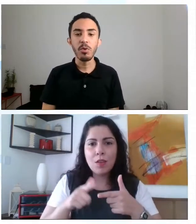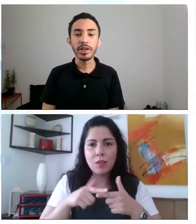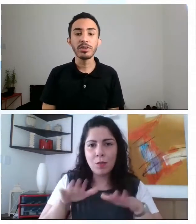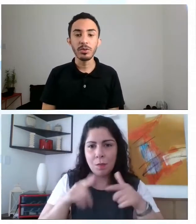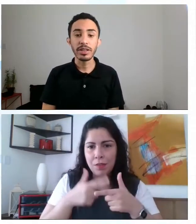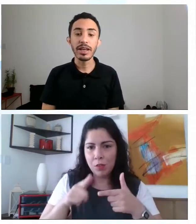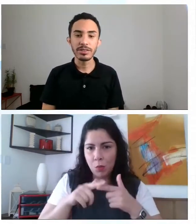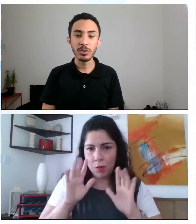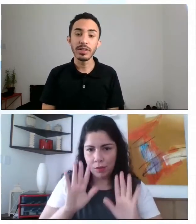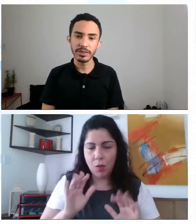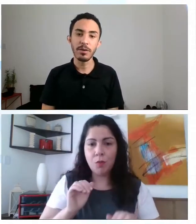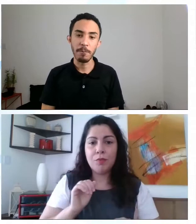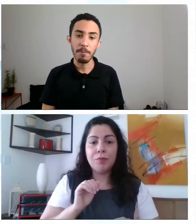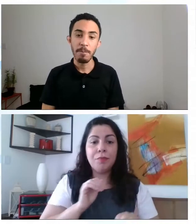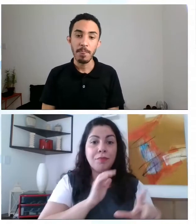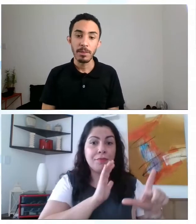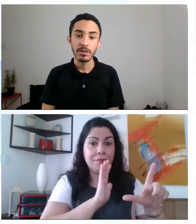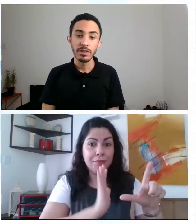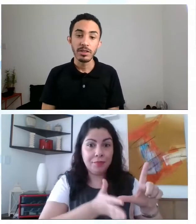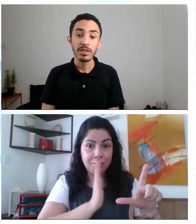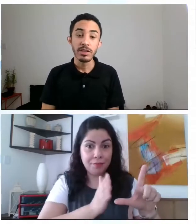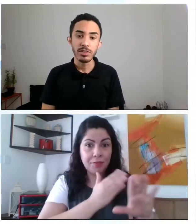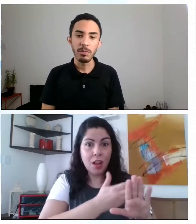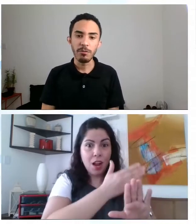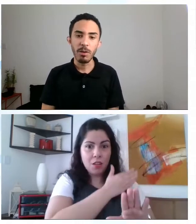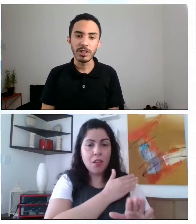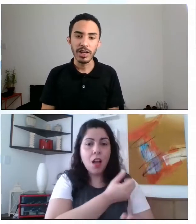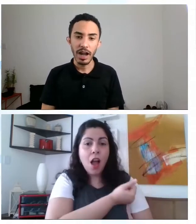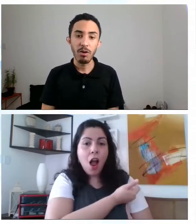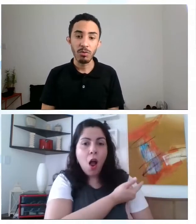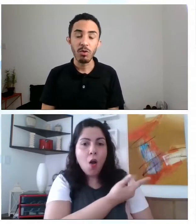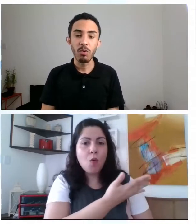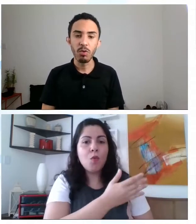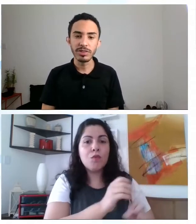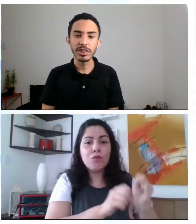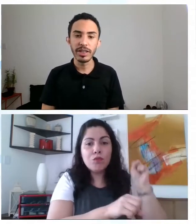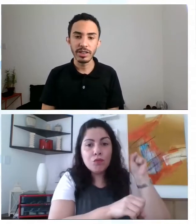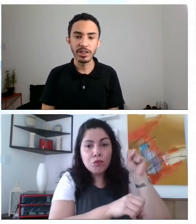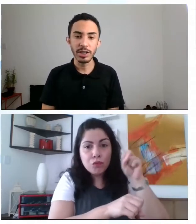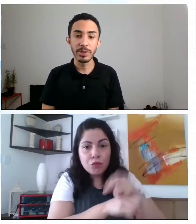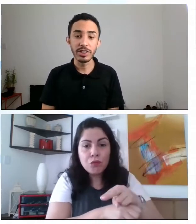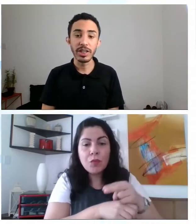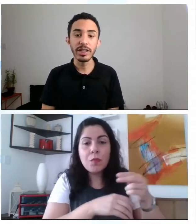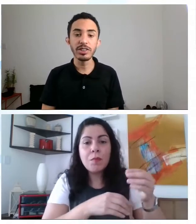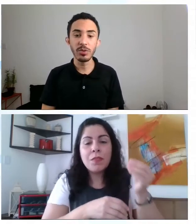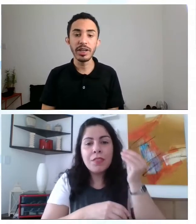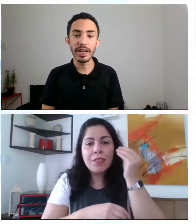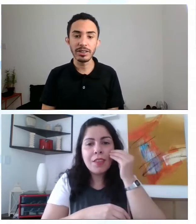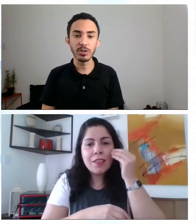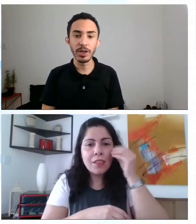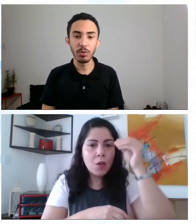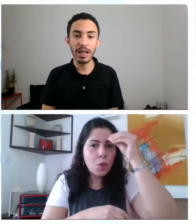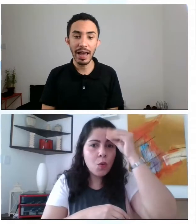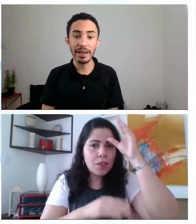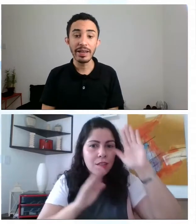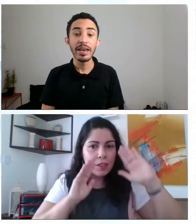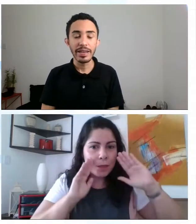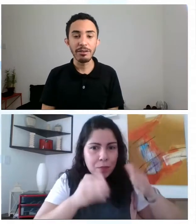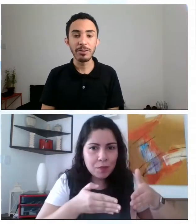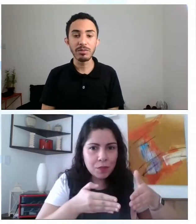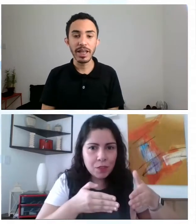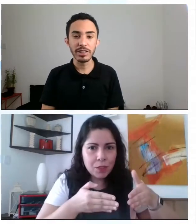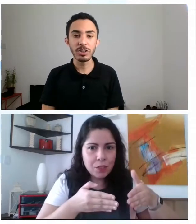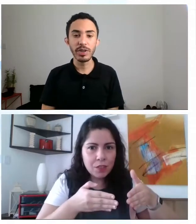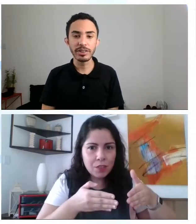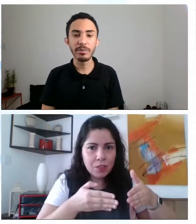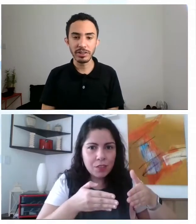Depende muito da situação. De uma forma geral, o curso de Letras Libras, ele tinha um ingresso regular e